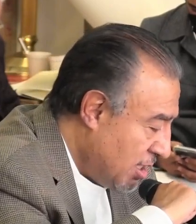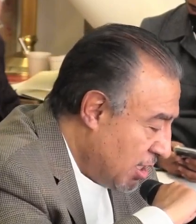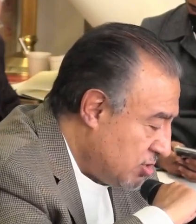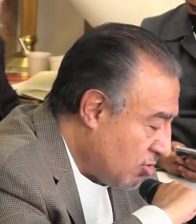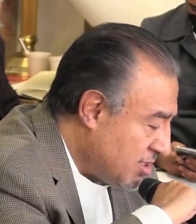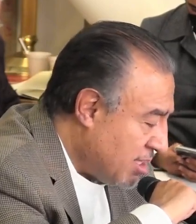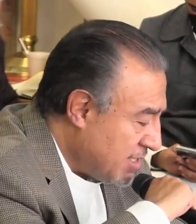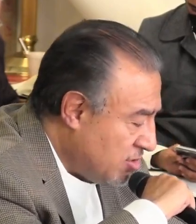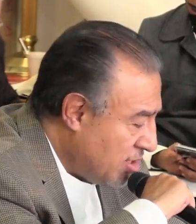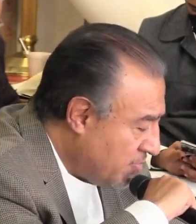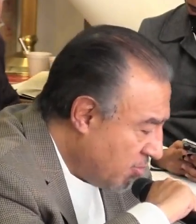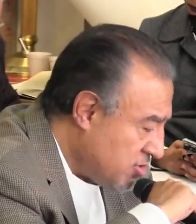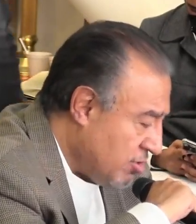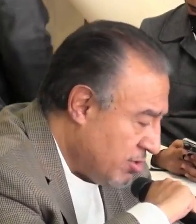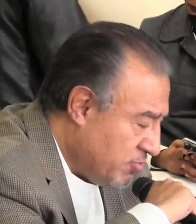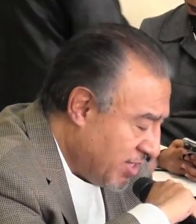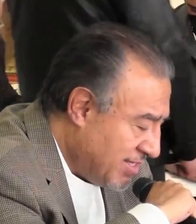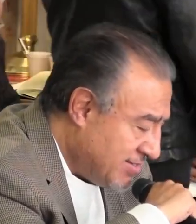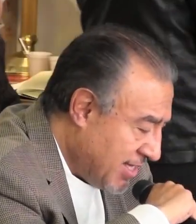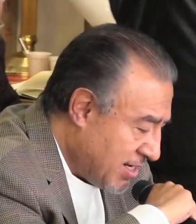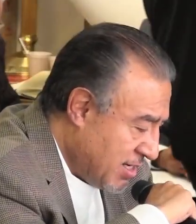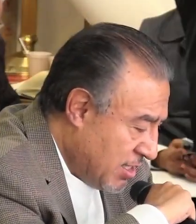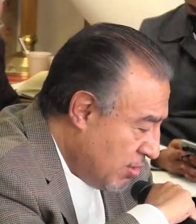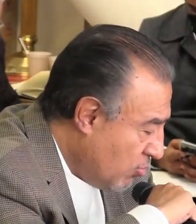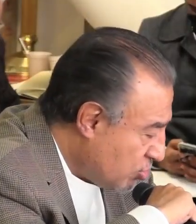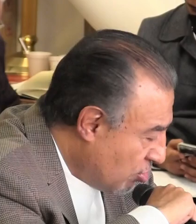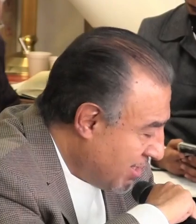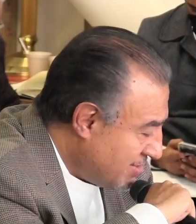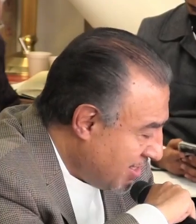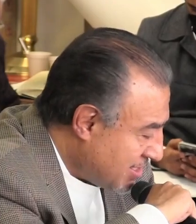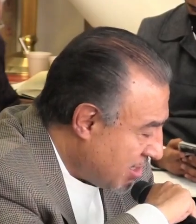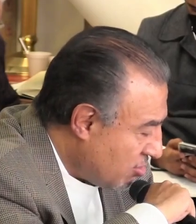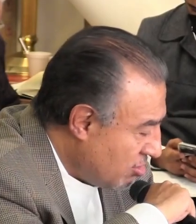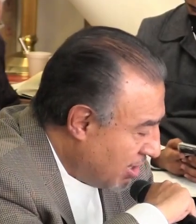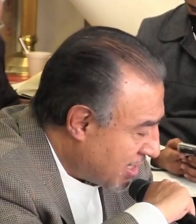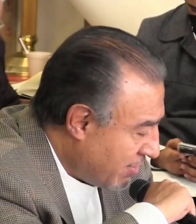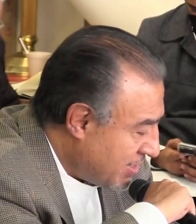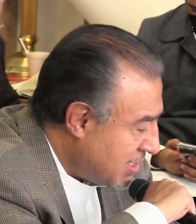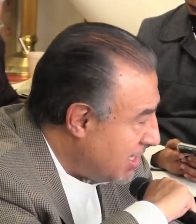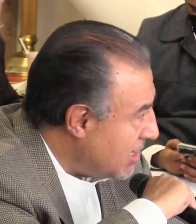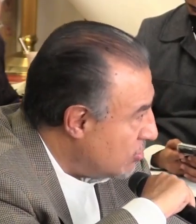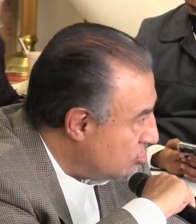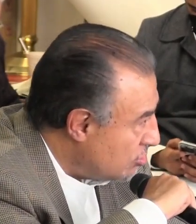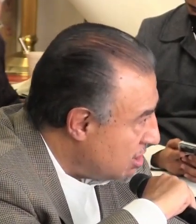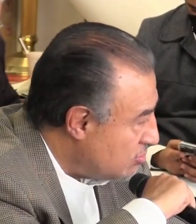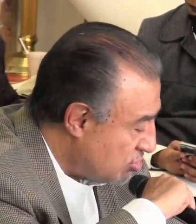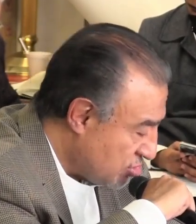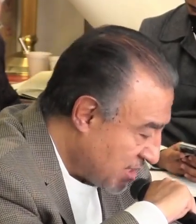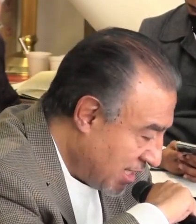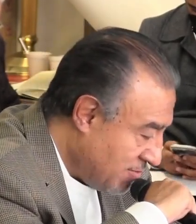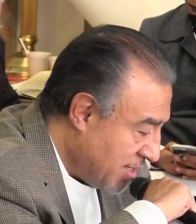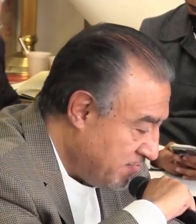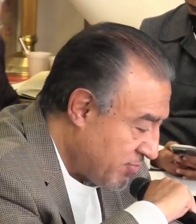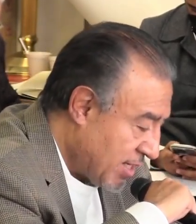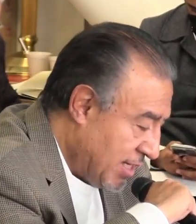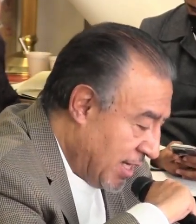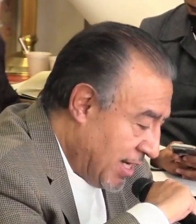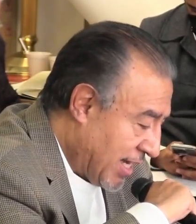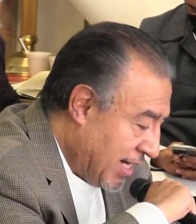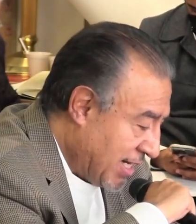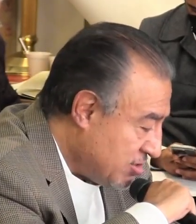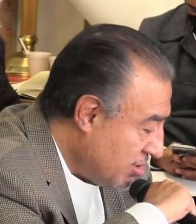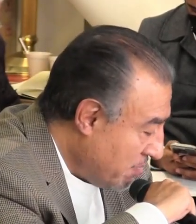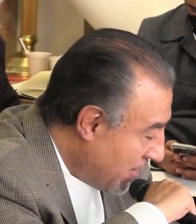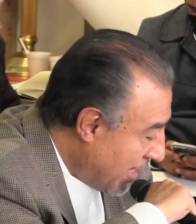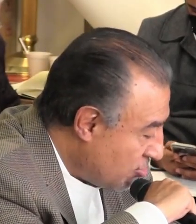expresión. Su conservación y promoción pueden ser motores de desarrollo a través de un turismo sostenible,